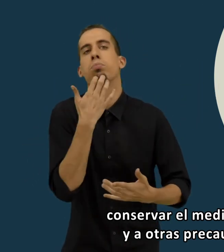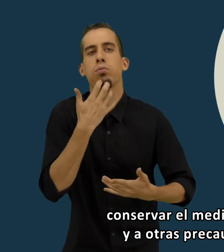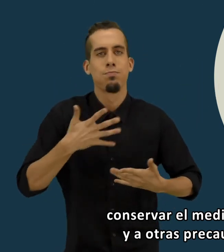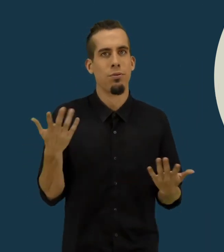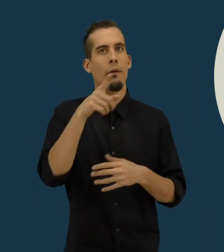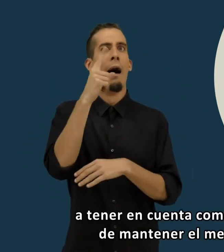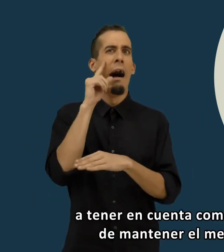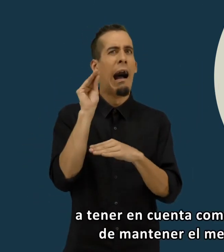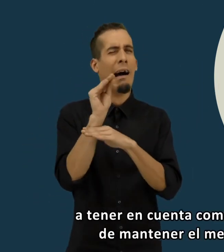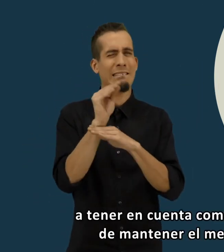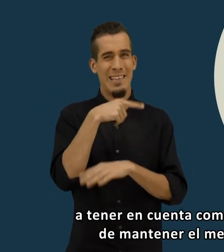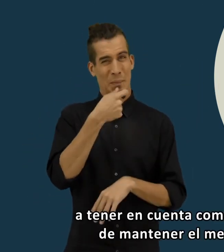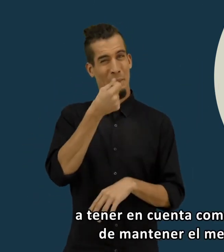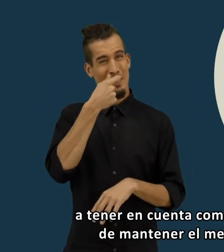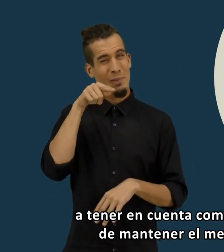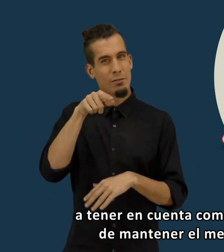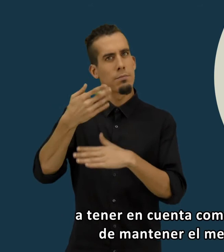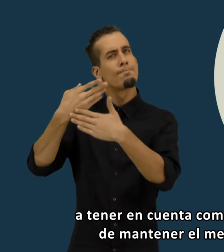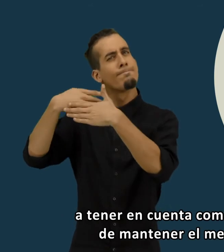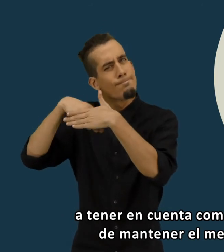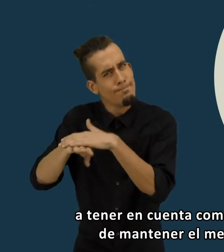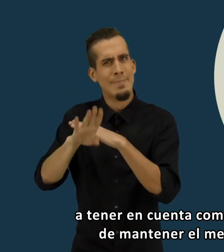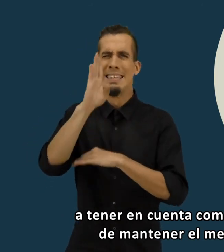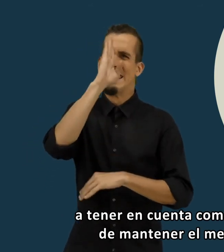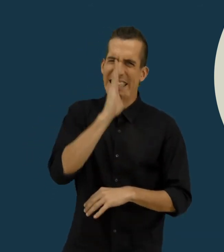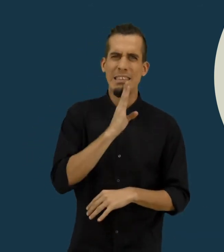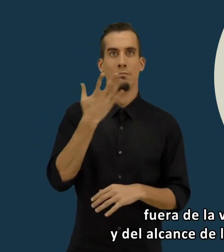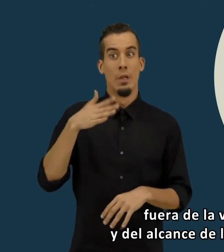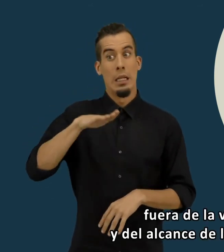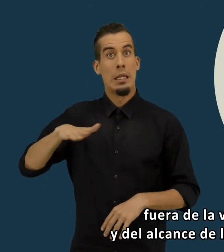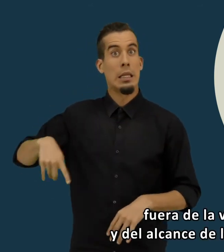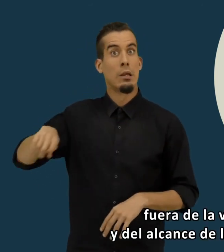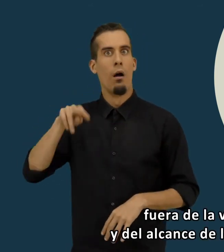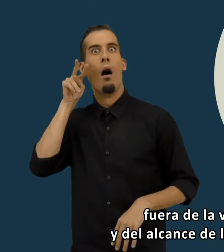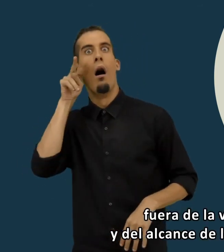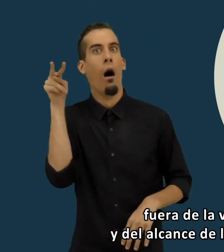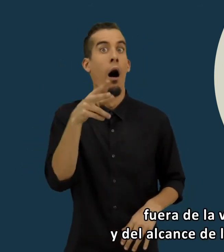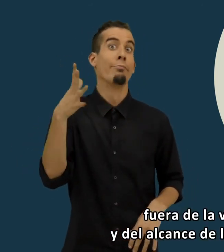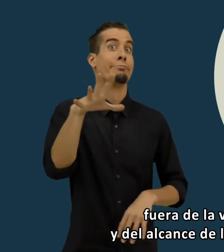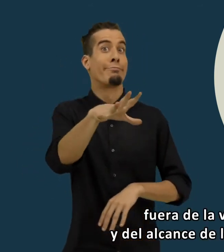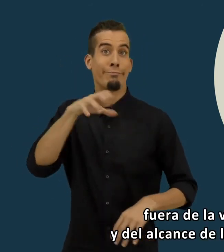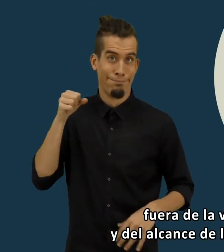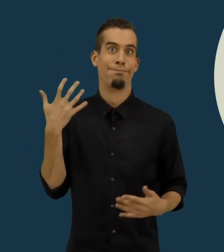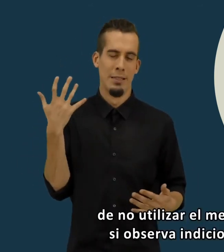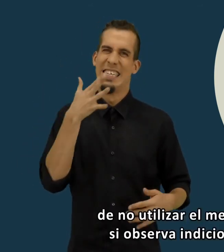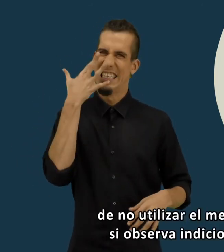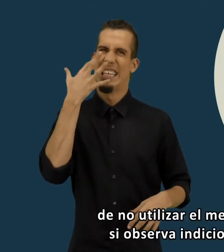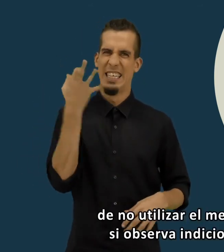precauciones a tener en cuenta, como la necesidad de mantener el medicamento fuera de la vista y del alcance de los